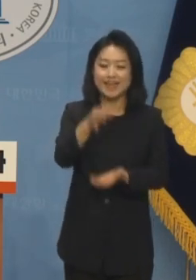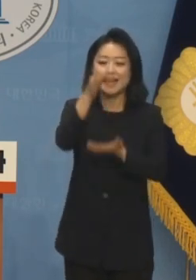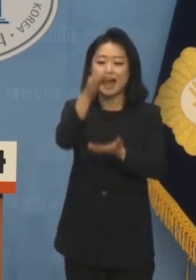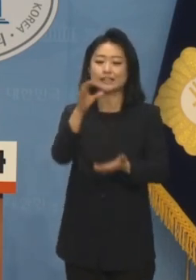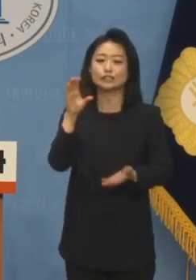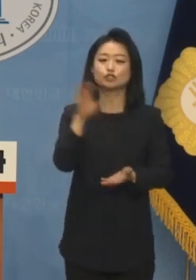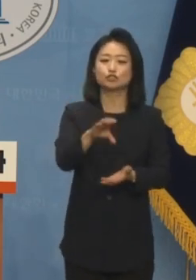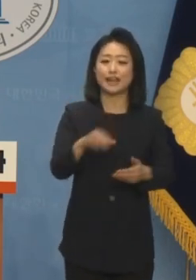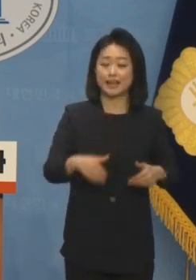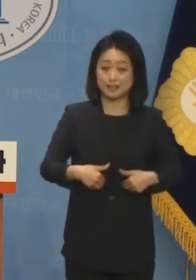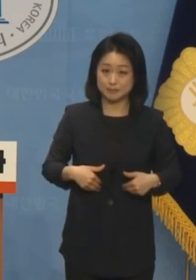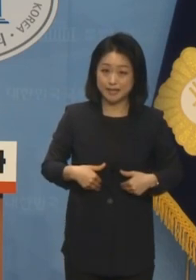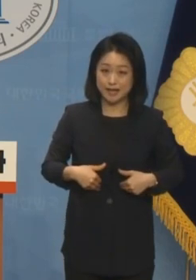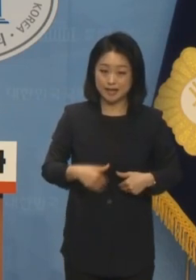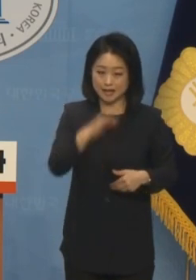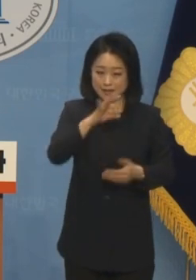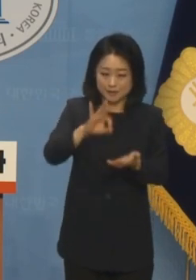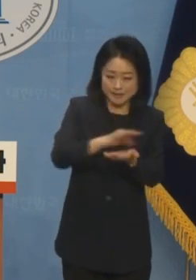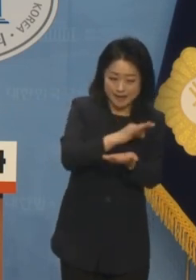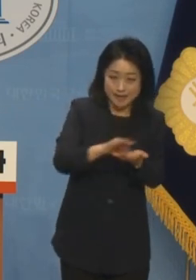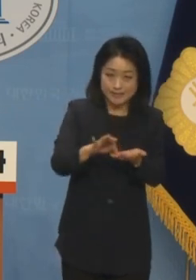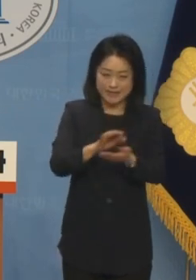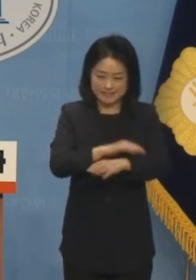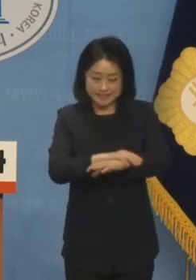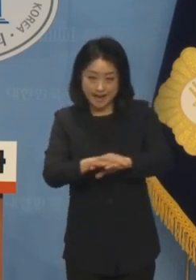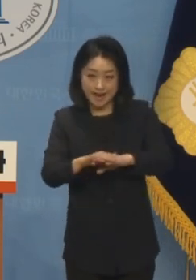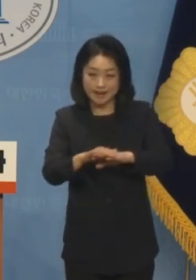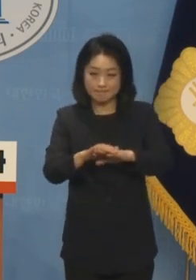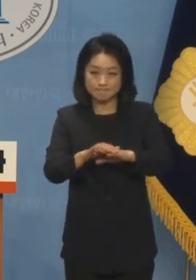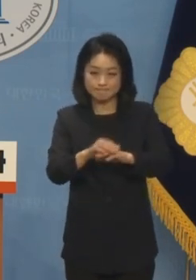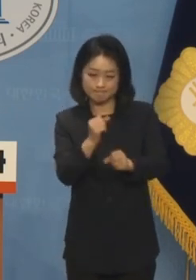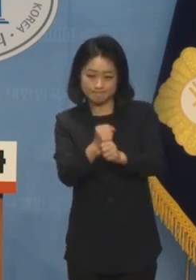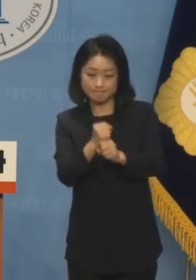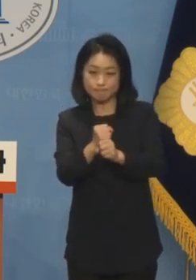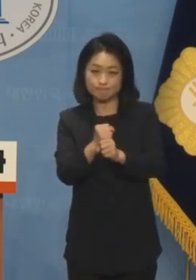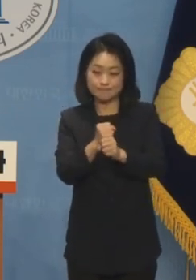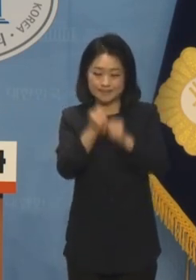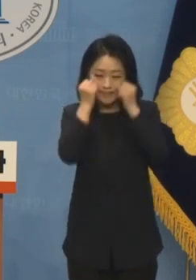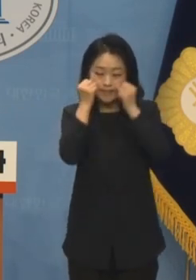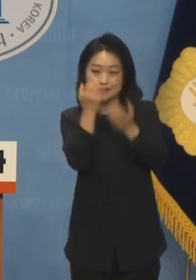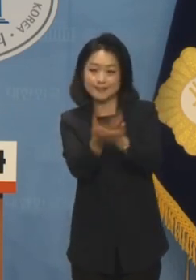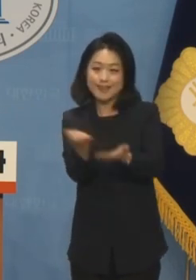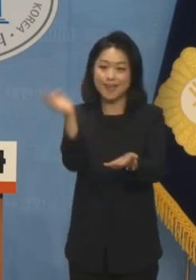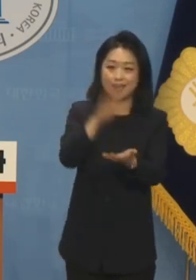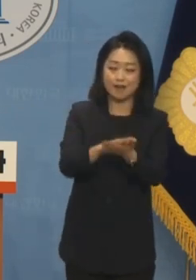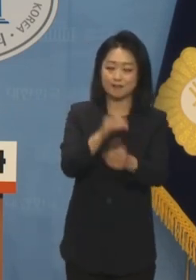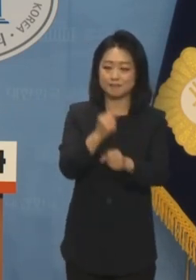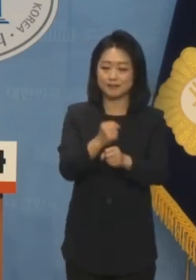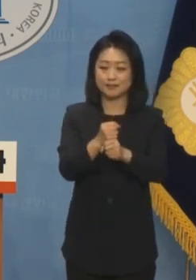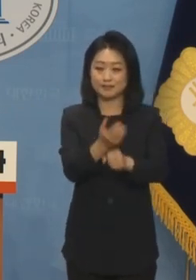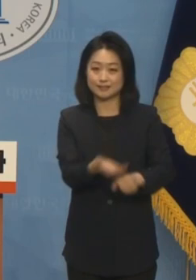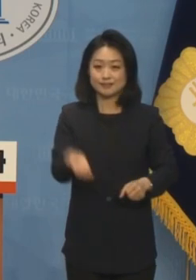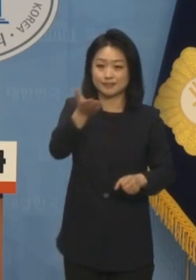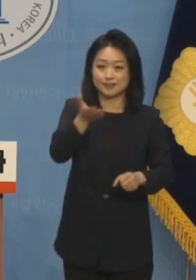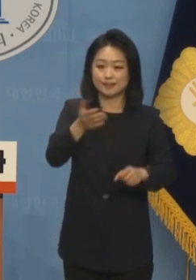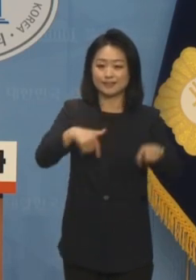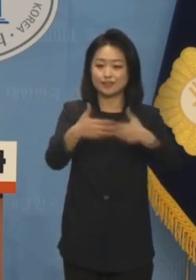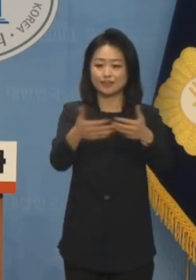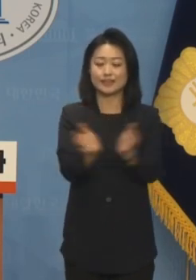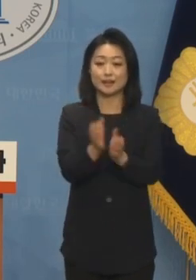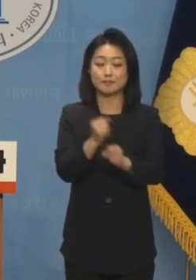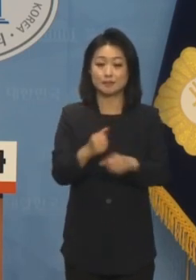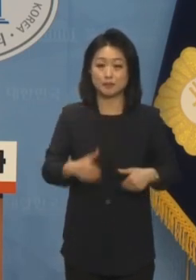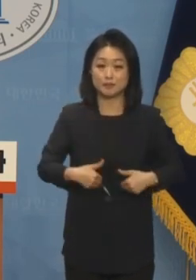하고 재무구조가 튼튼한 블루칩 기업처럼 개혁신당을 성장시켜야 합니다.